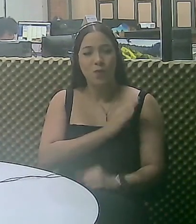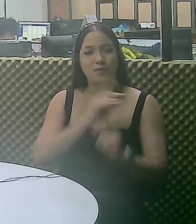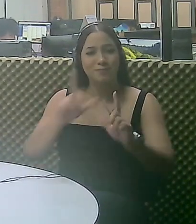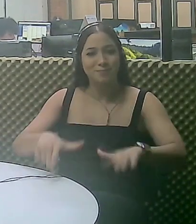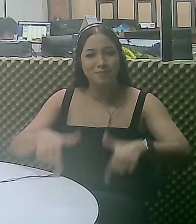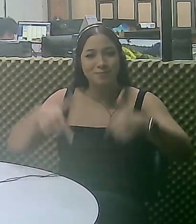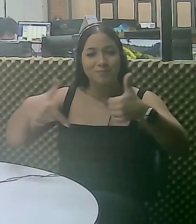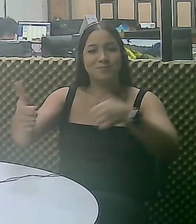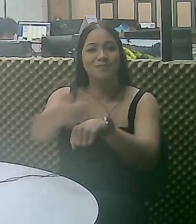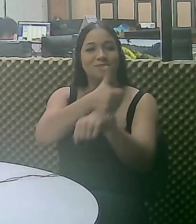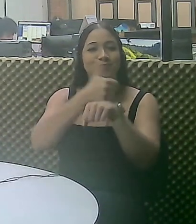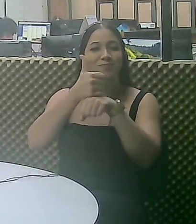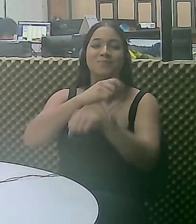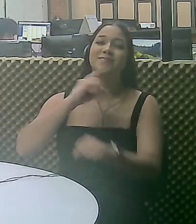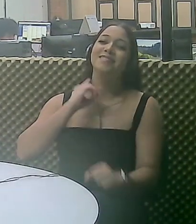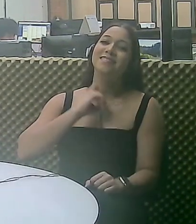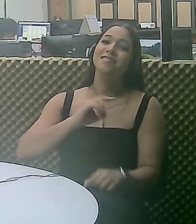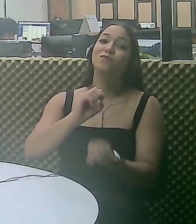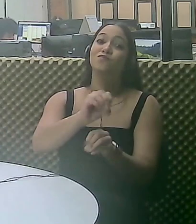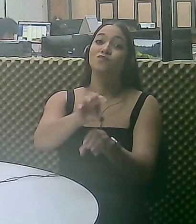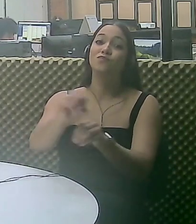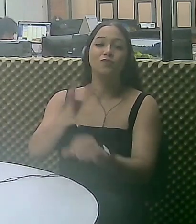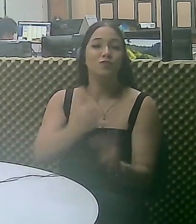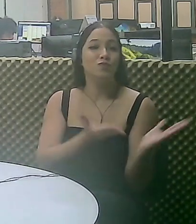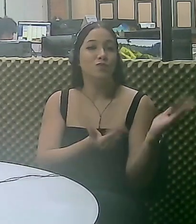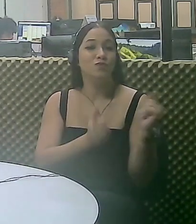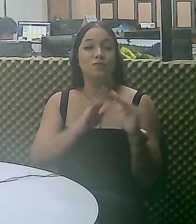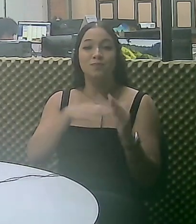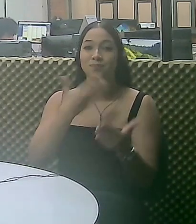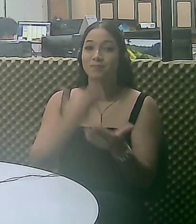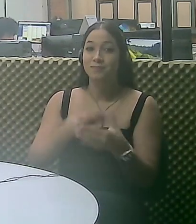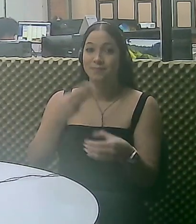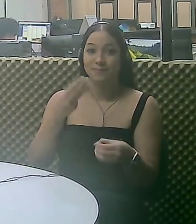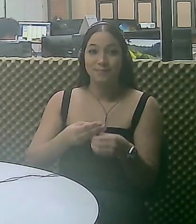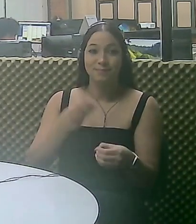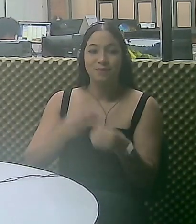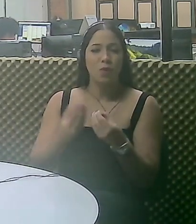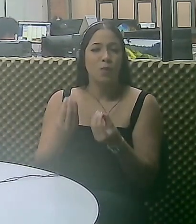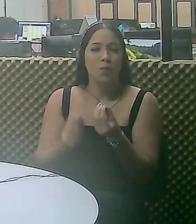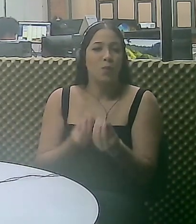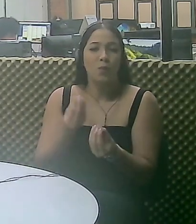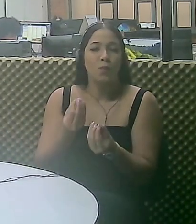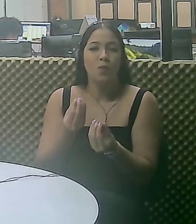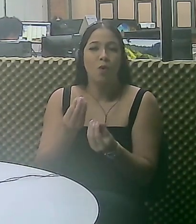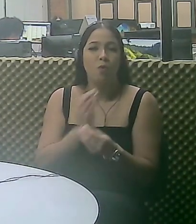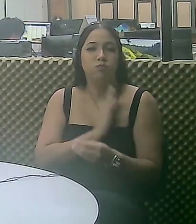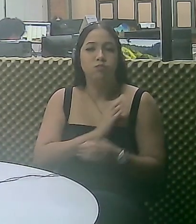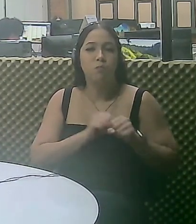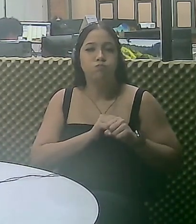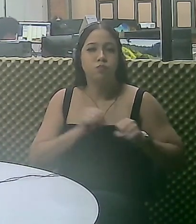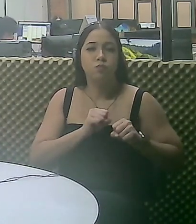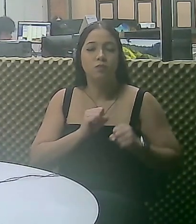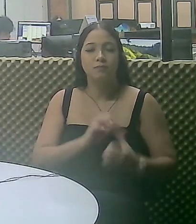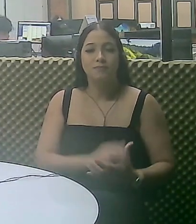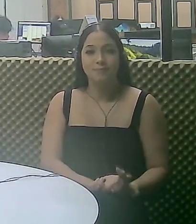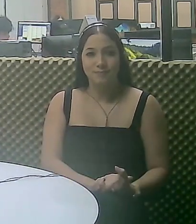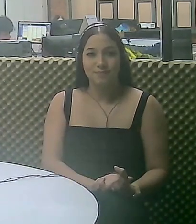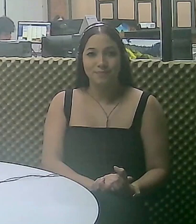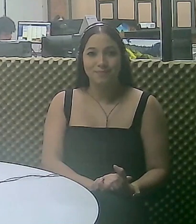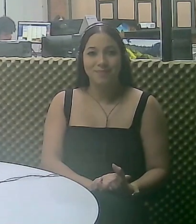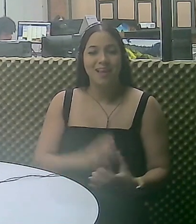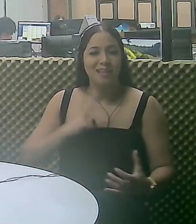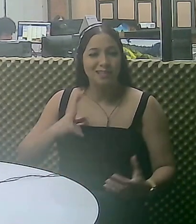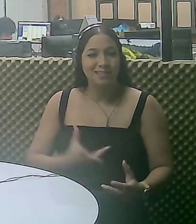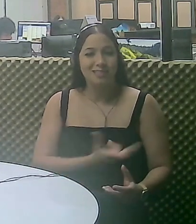ação pioneira em Minas, que ensina jovens das escolas municipais como agir em caso de parada cardiorrespiratória. Tudo